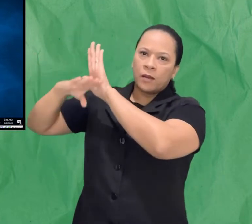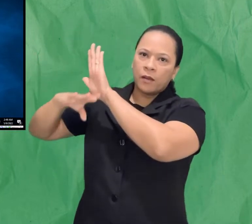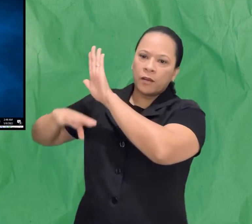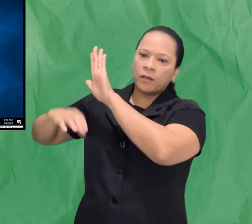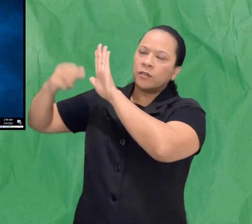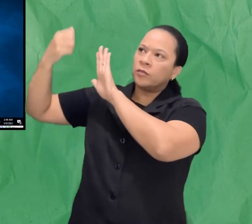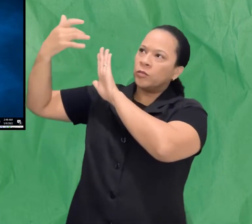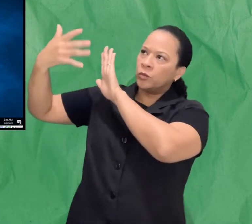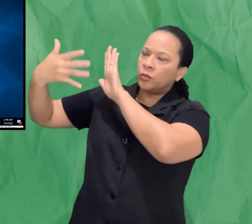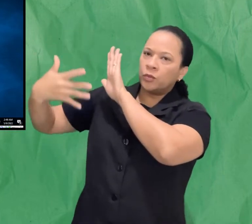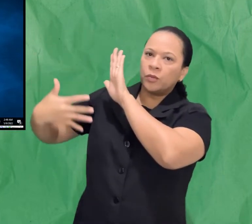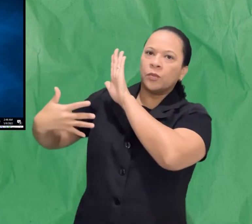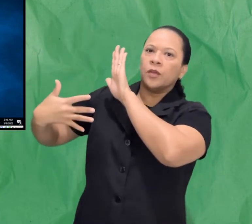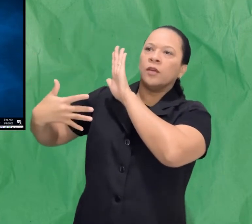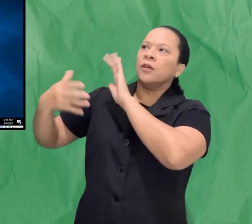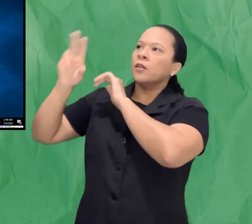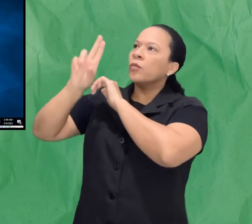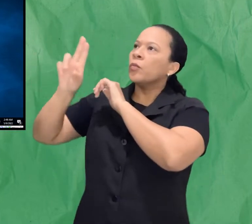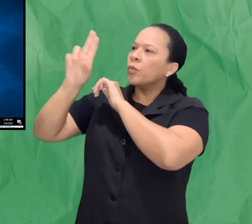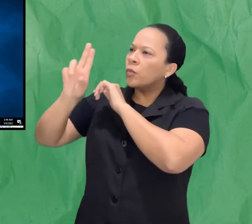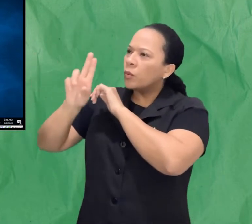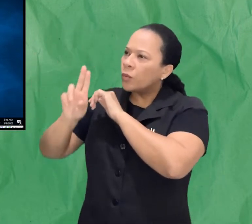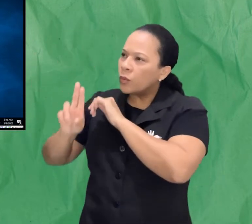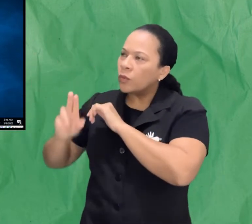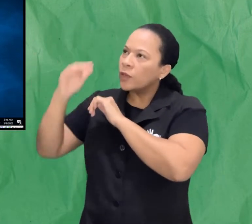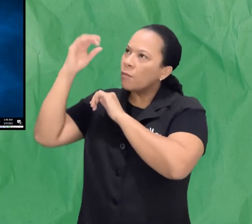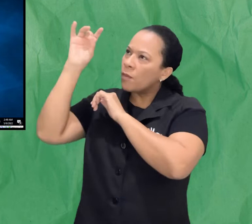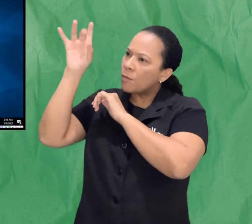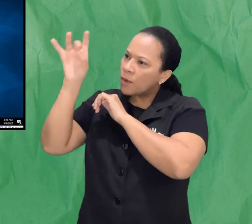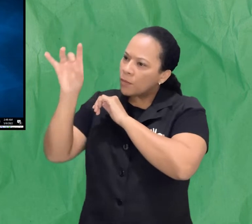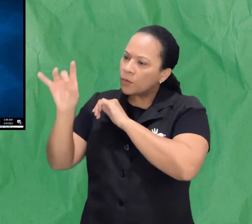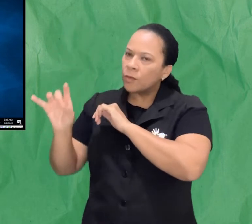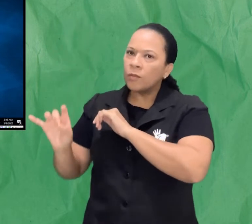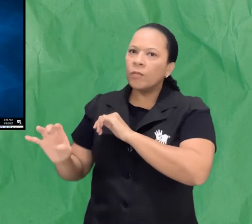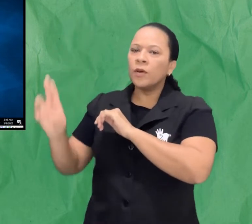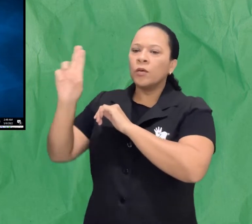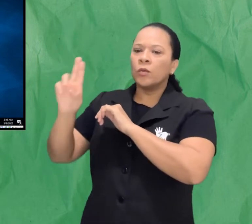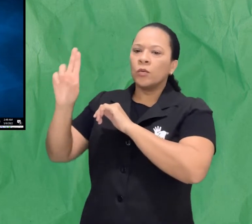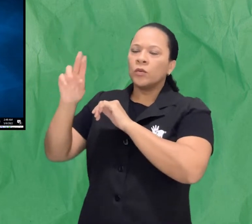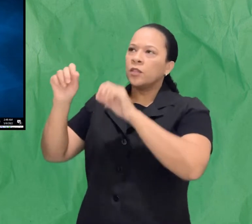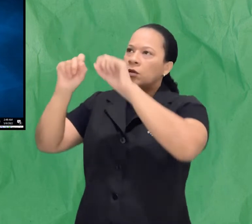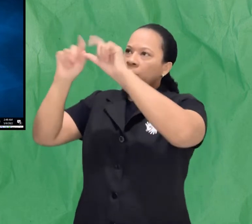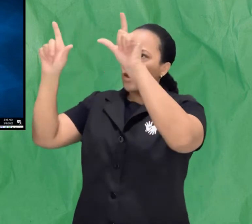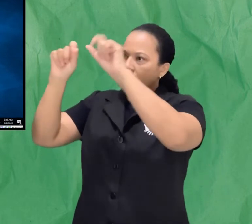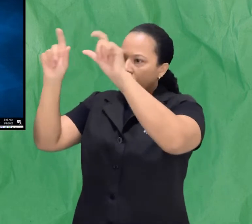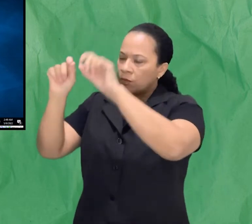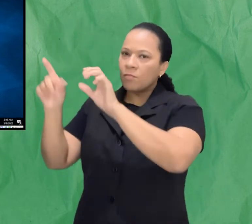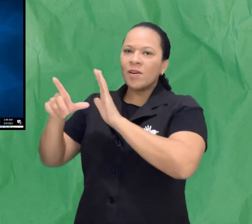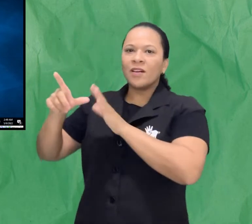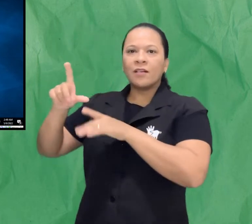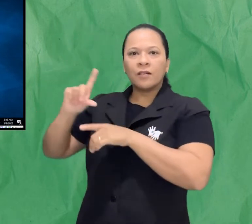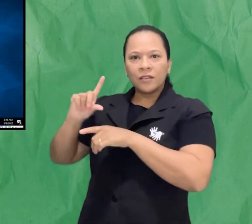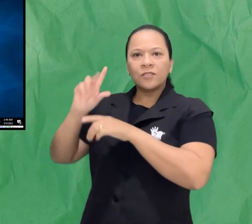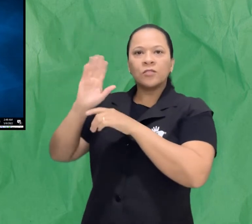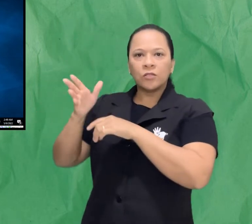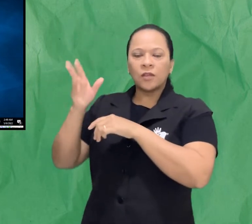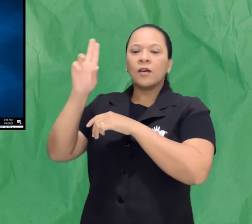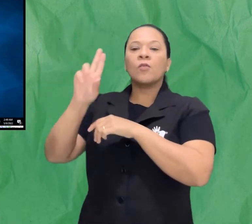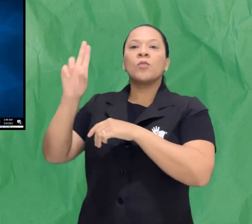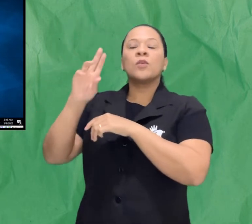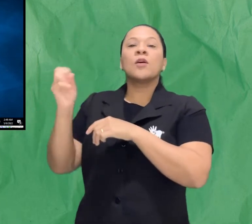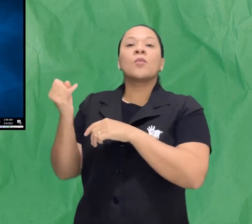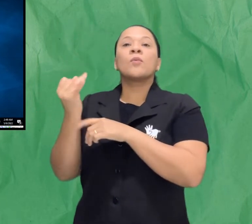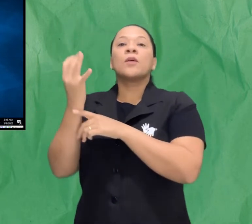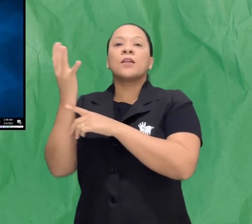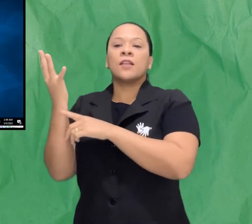recursos que está sendo utilizado por cada processo. Por exemplo, esse que a gente abriu, que é o gerenciador de tarefas, Task Manager. Ele está usando por